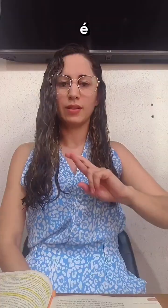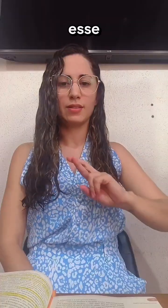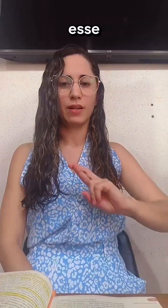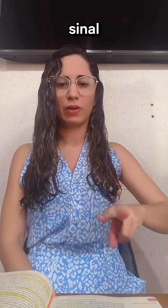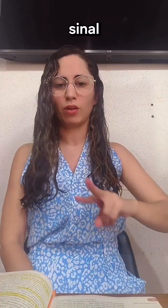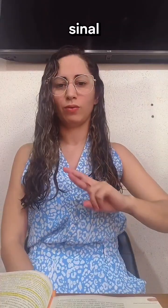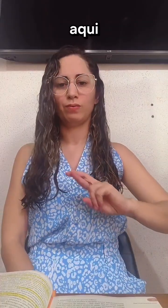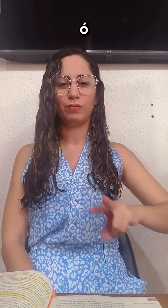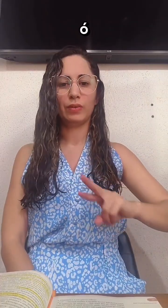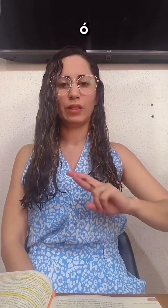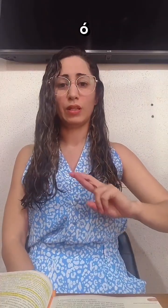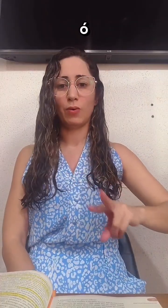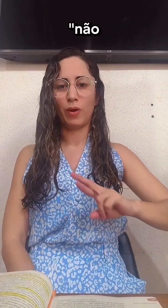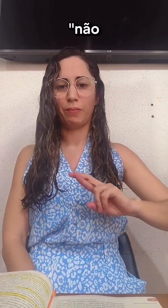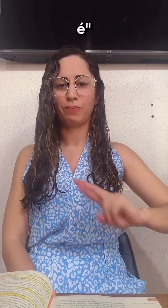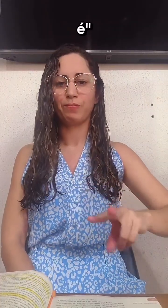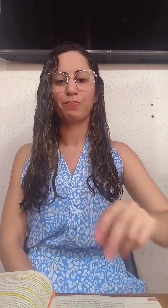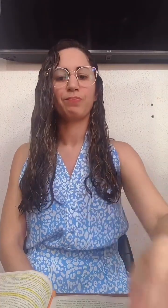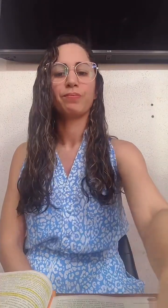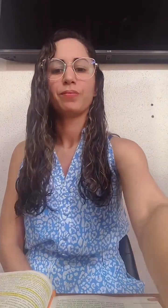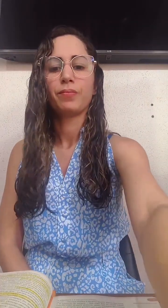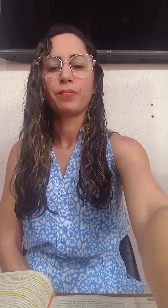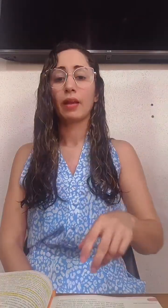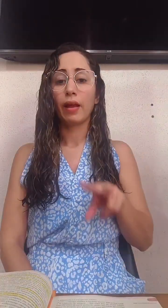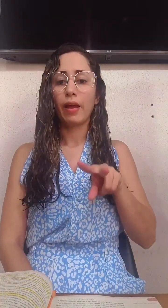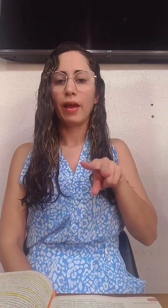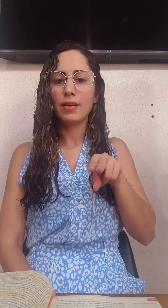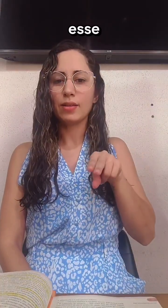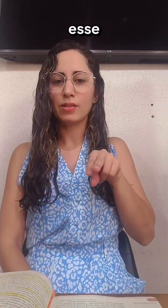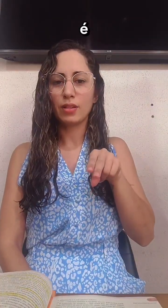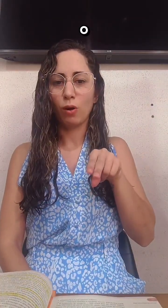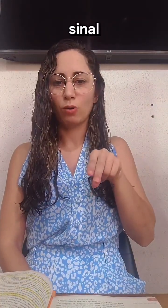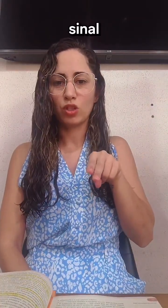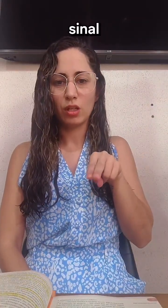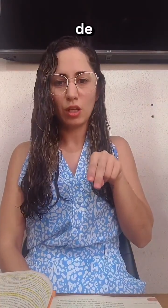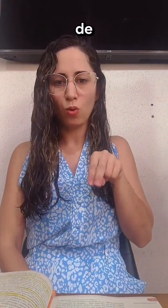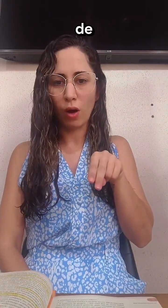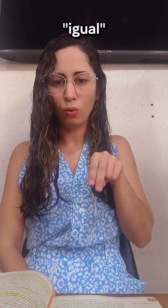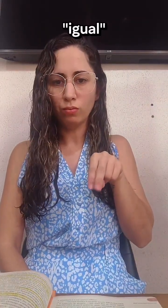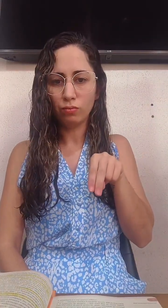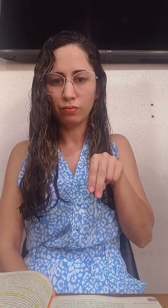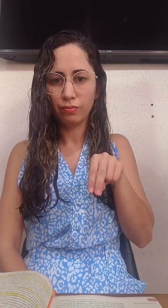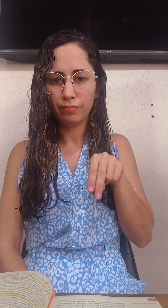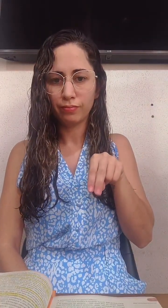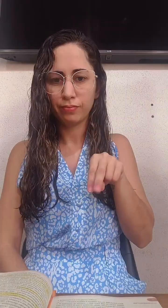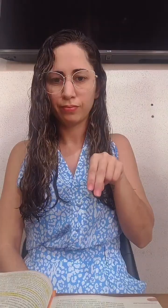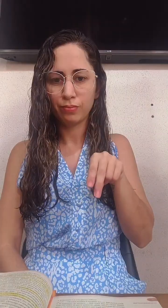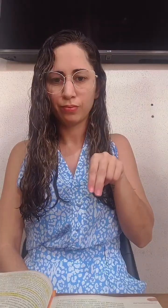esse sinal aqui, ó, não é. Esse é o sinal de igual.